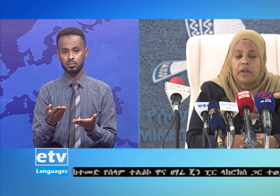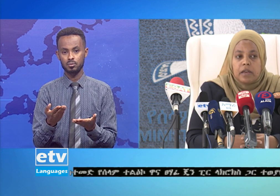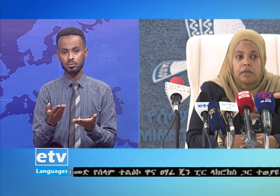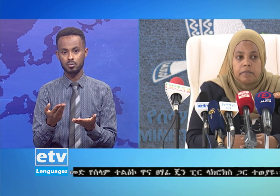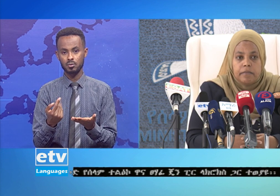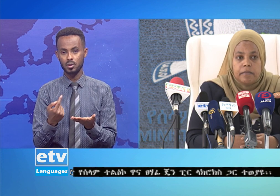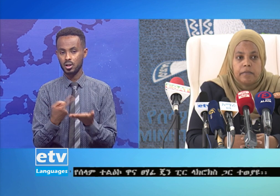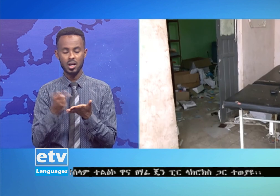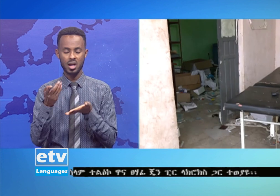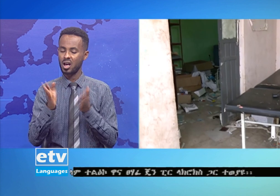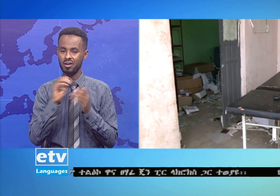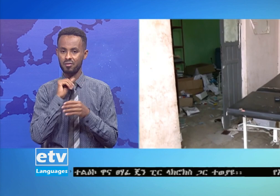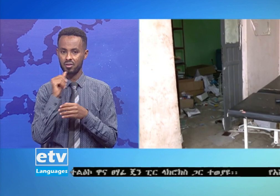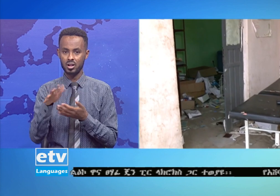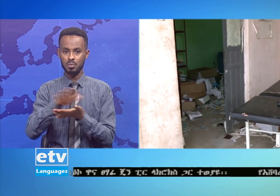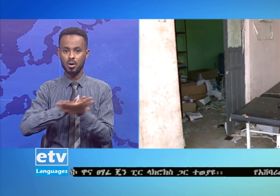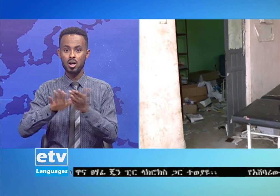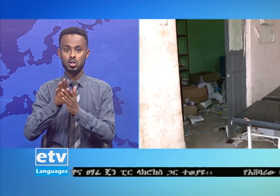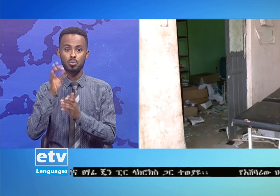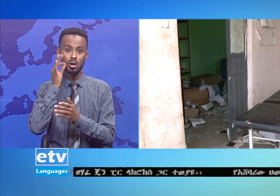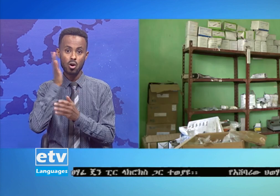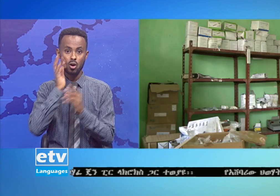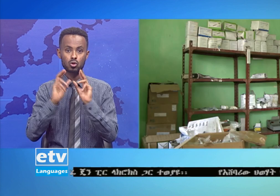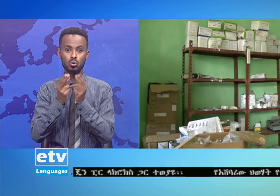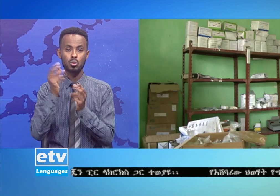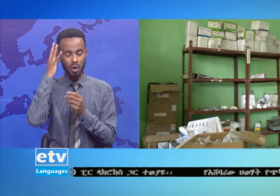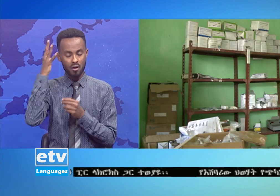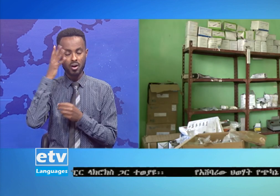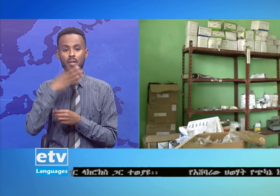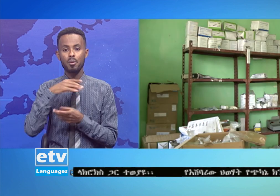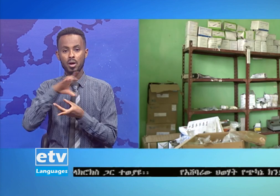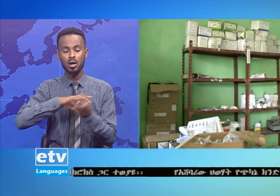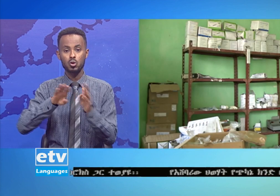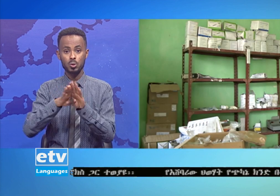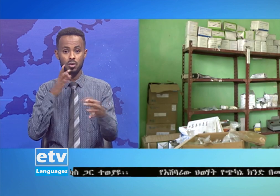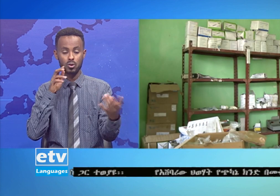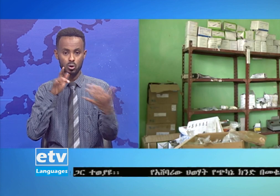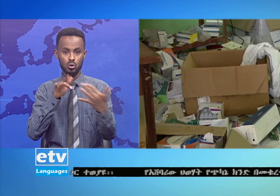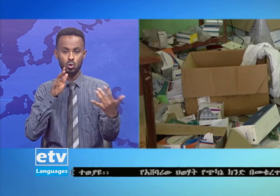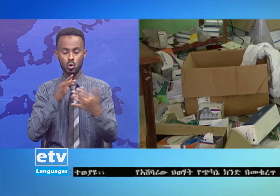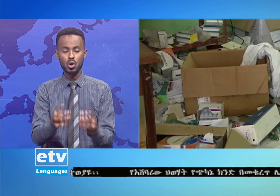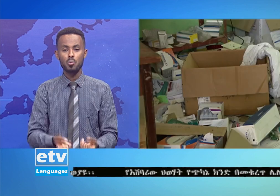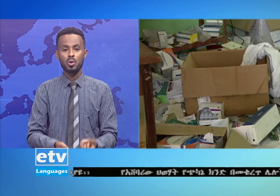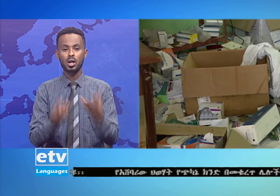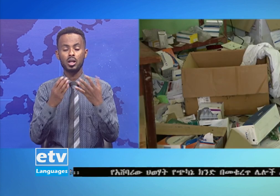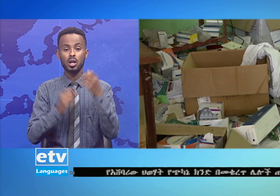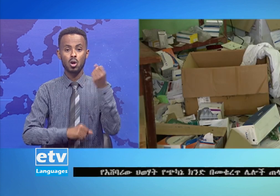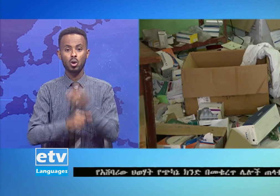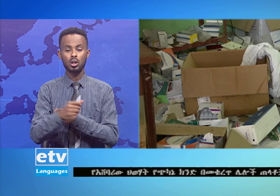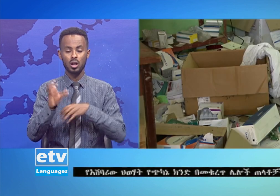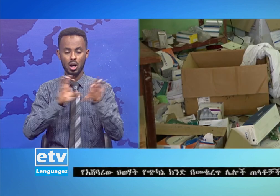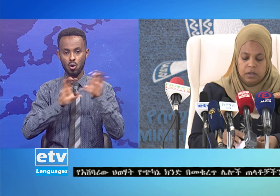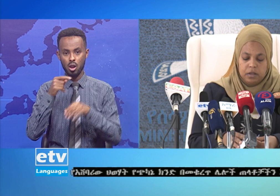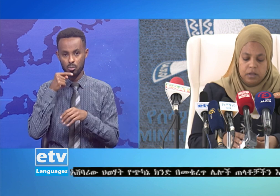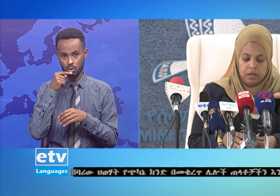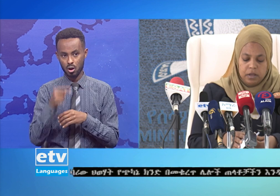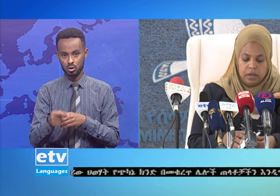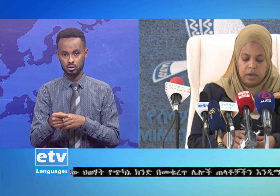ይህ አይፈቀድም። አሸባሪው የህወሓት ቡድን በአፋርና አማራ ክልሎች በከፈተው ጦርነት በርካቶች ለጉዳት ተዳርገዋለን